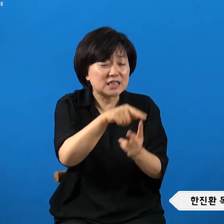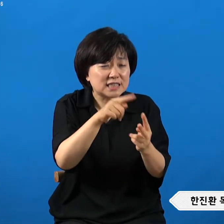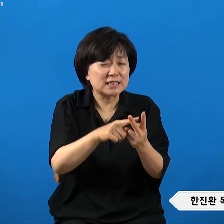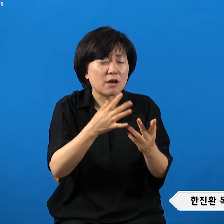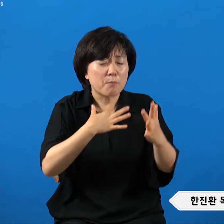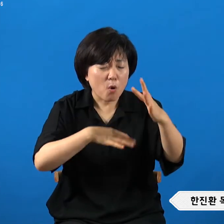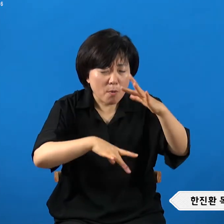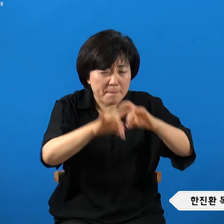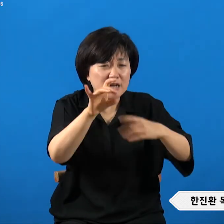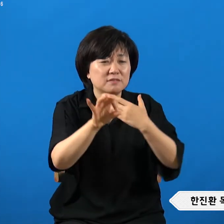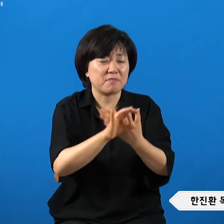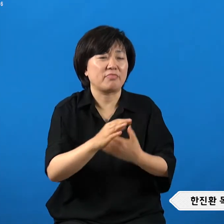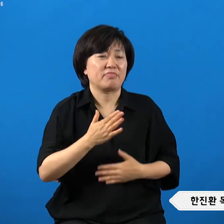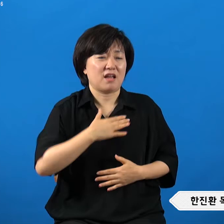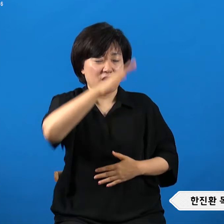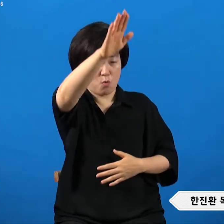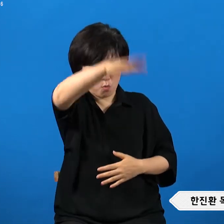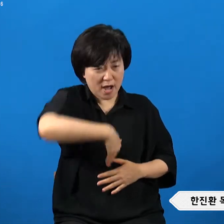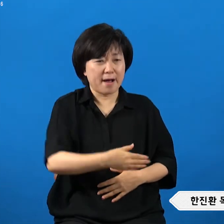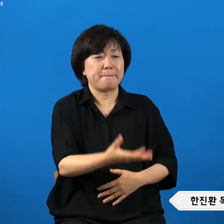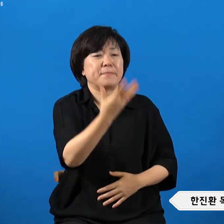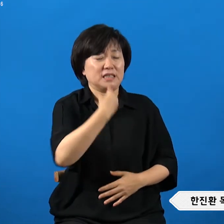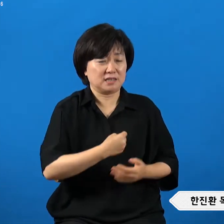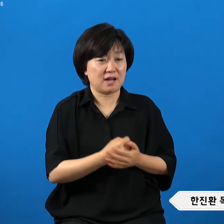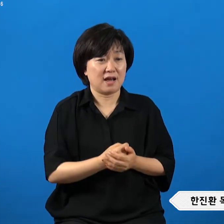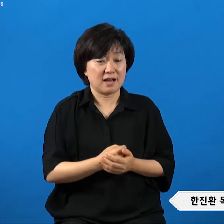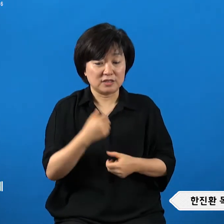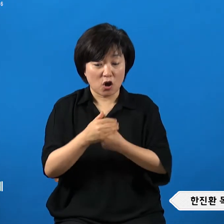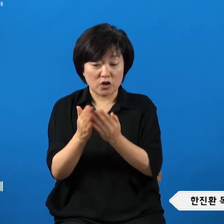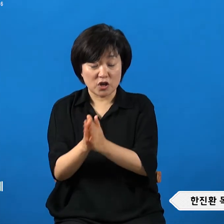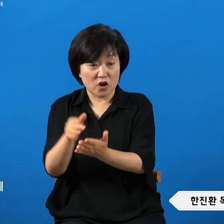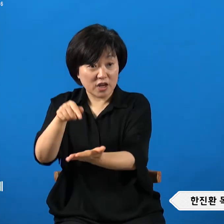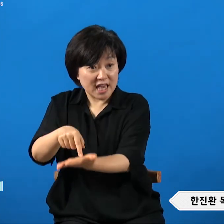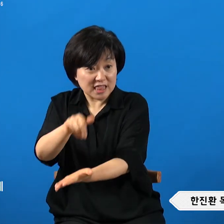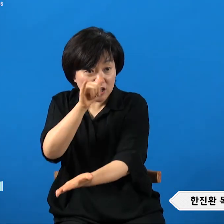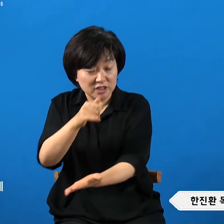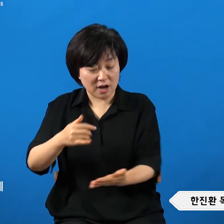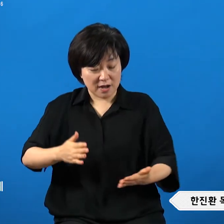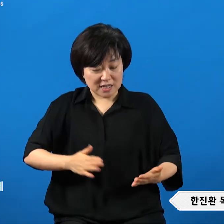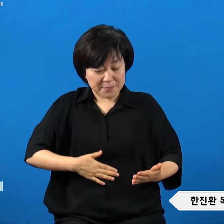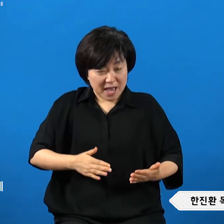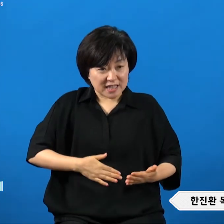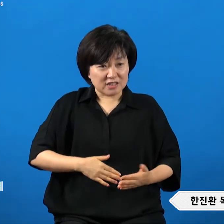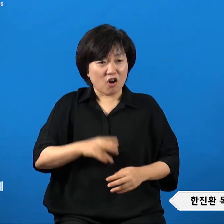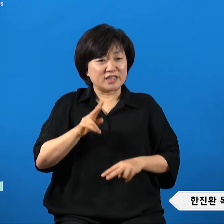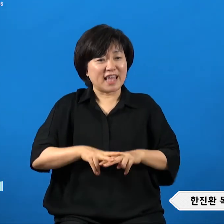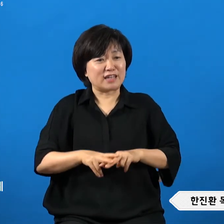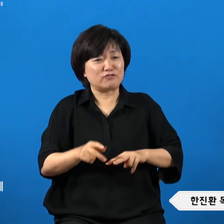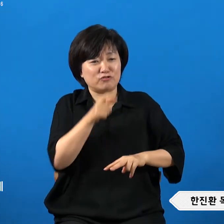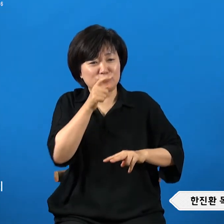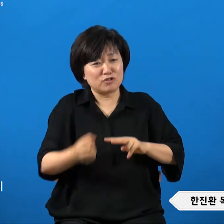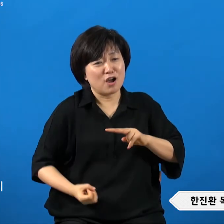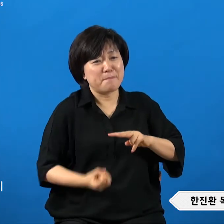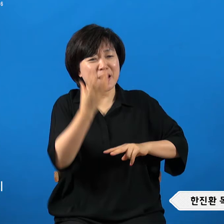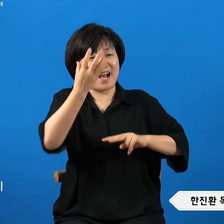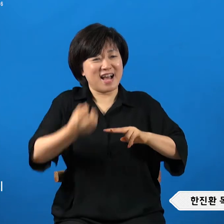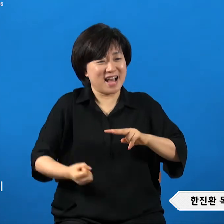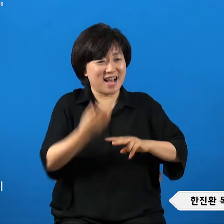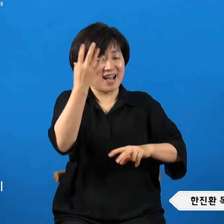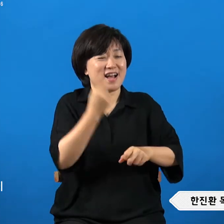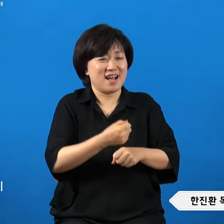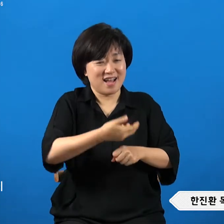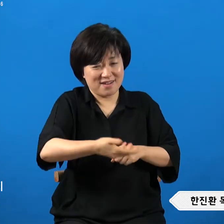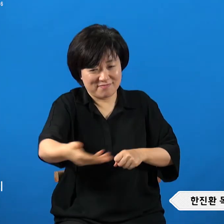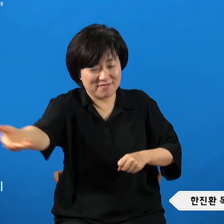목마르거든 내게로 와서 마시라. 나를 믿는 자는 성경의 이름과 같이 그 배에서 생수의 강이 흘러나오리라 하시니 이는 그를